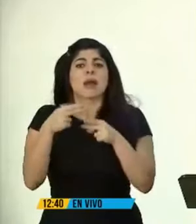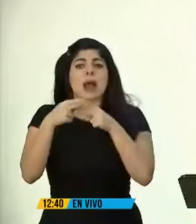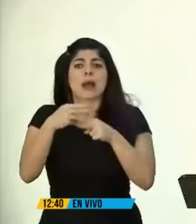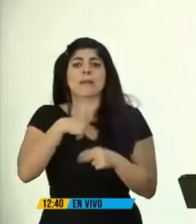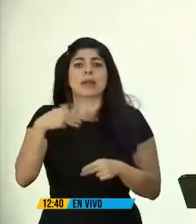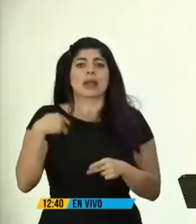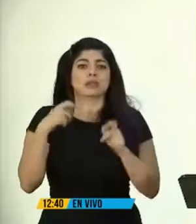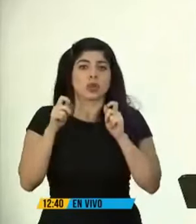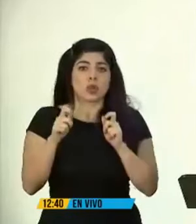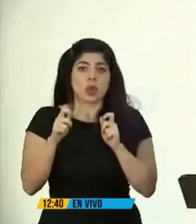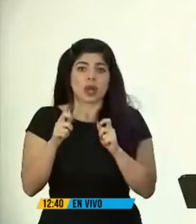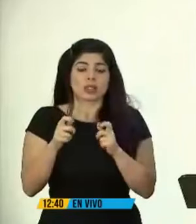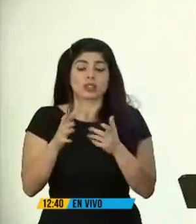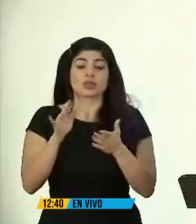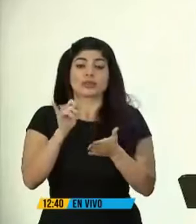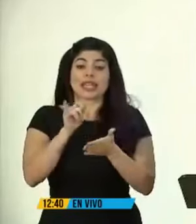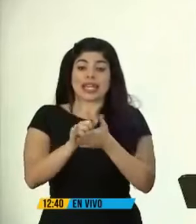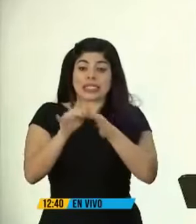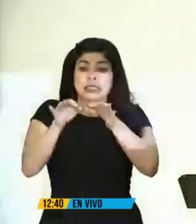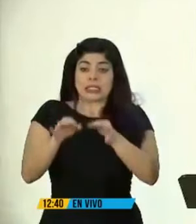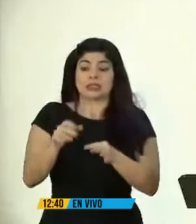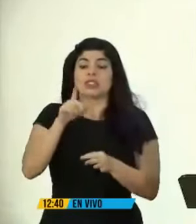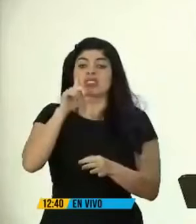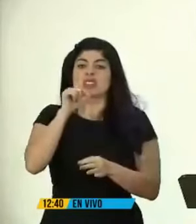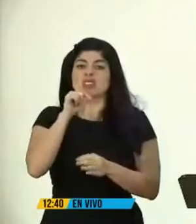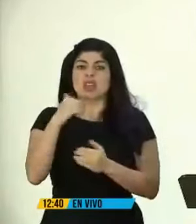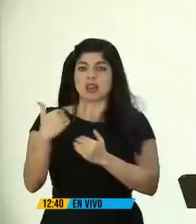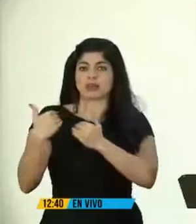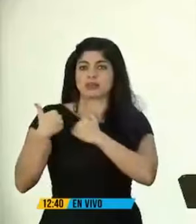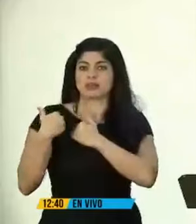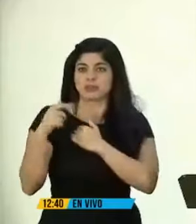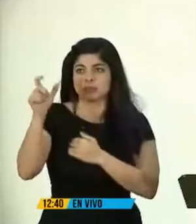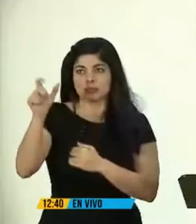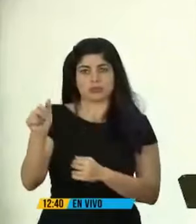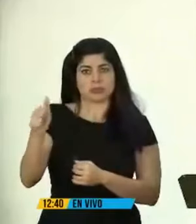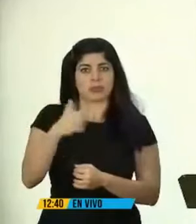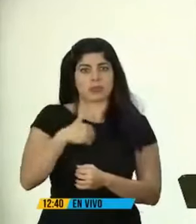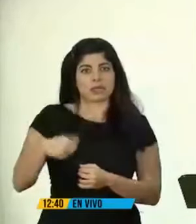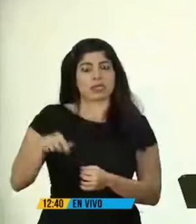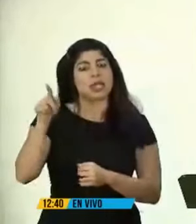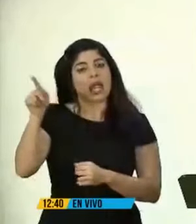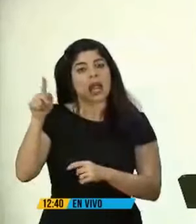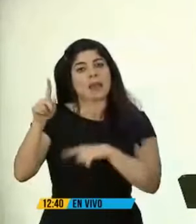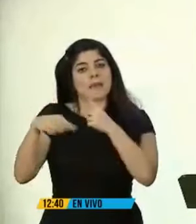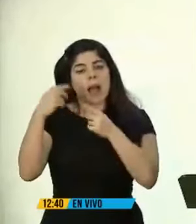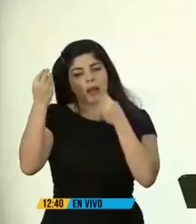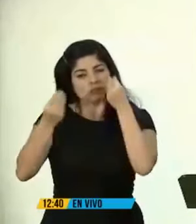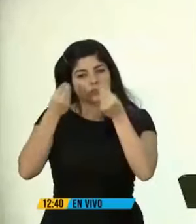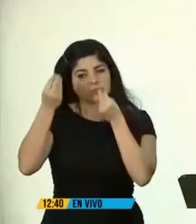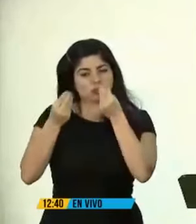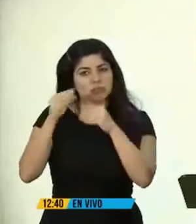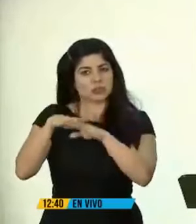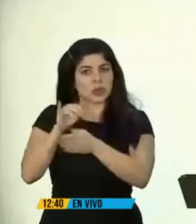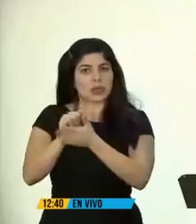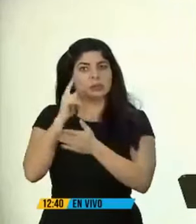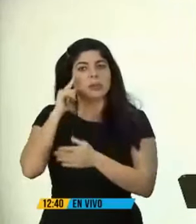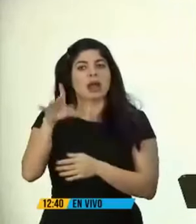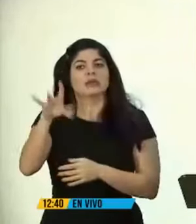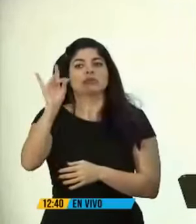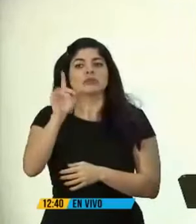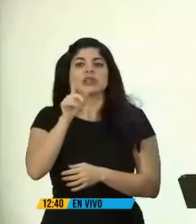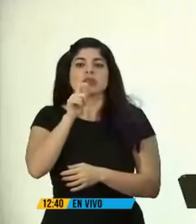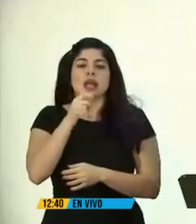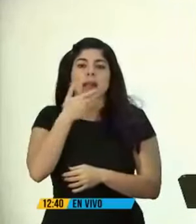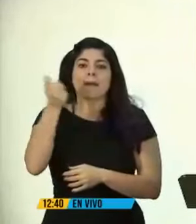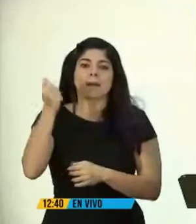ministra de Educación, esa es una decisión que le compete enteramente a él y que él estará haciendo las valoraciones del caso para escoger a